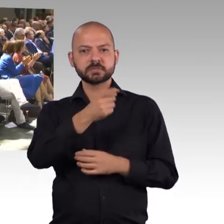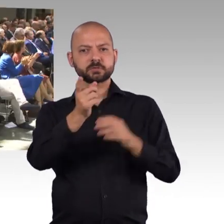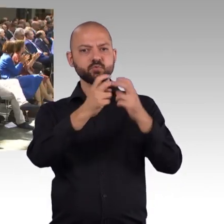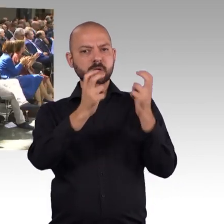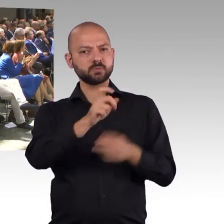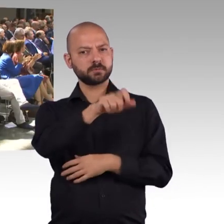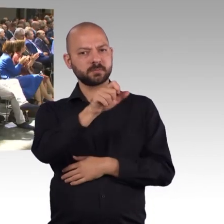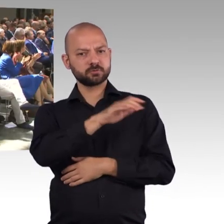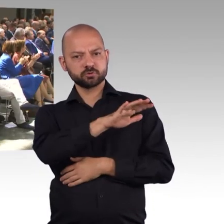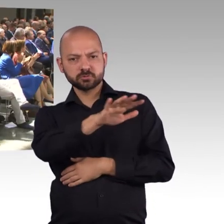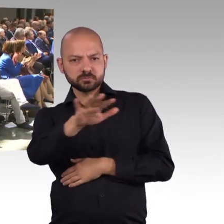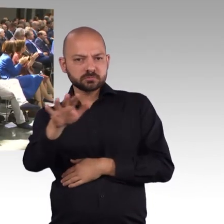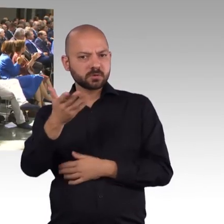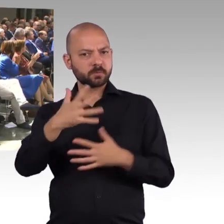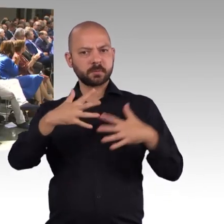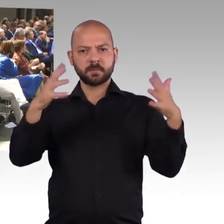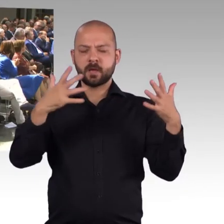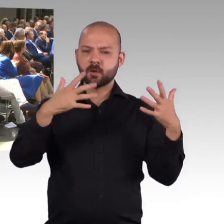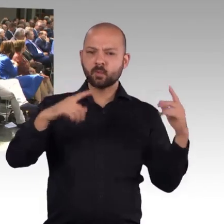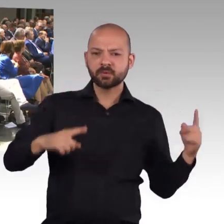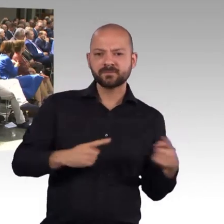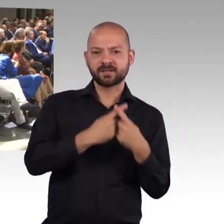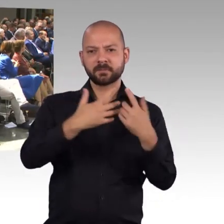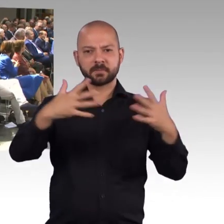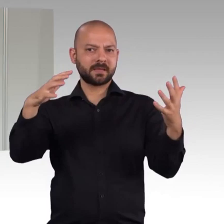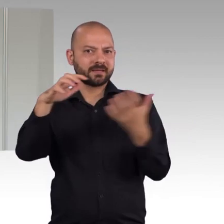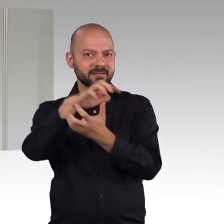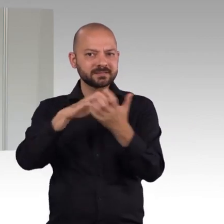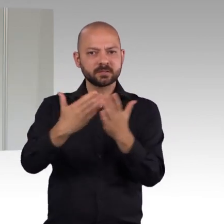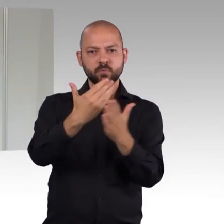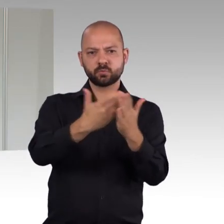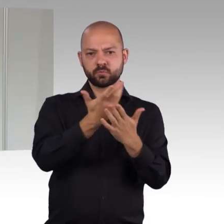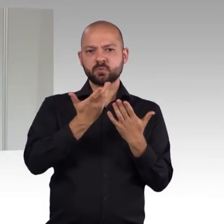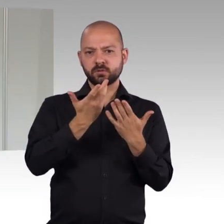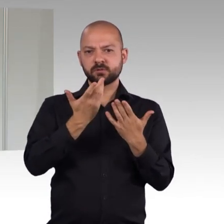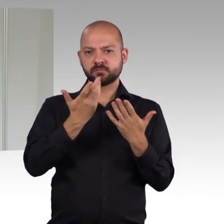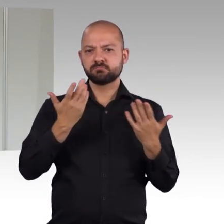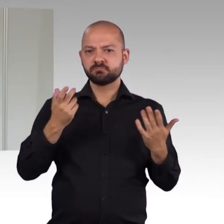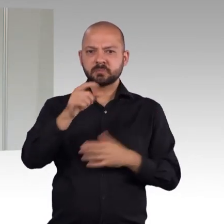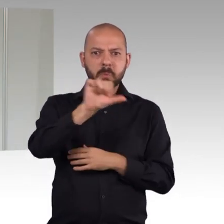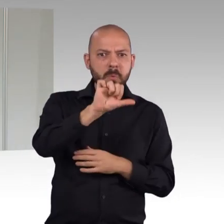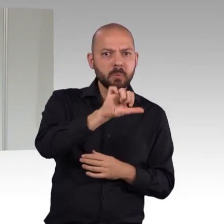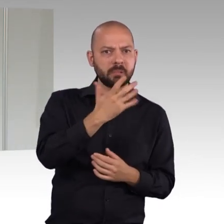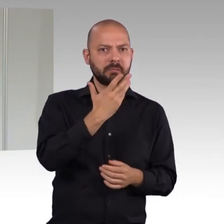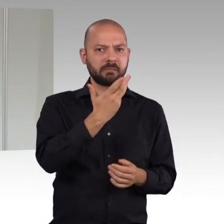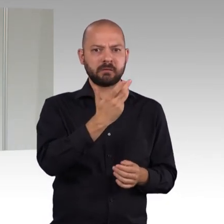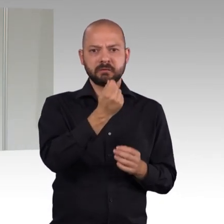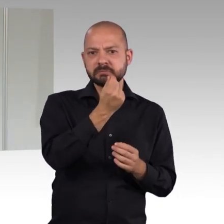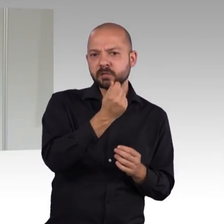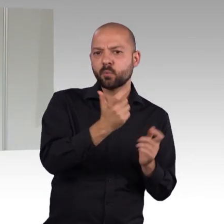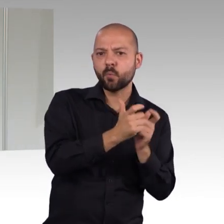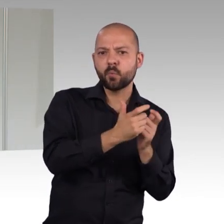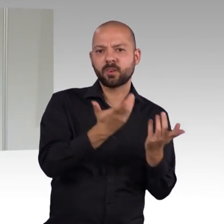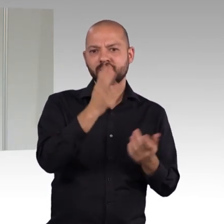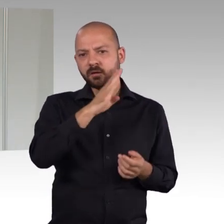Und daher appellieren wir an Sie als Verteidigungsministerin, aber auch als Mitglied im Kabinett Merkel. Klimaschutz, das ist